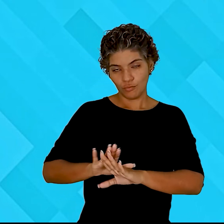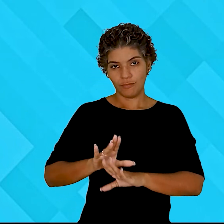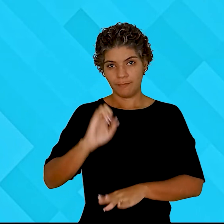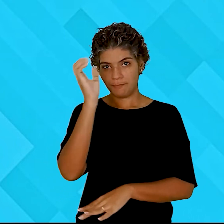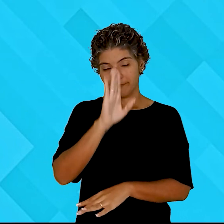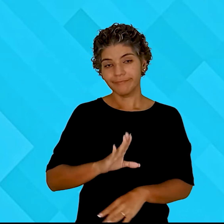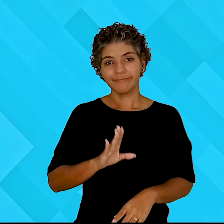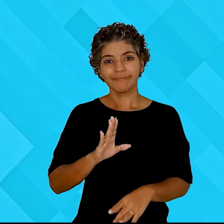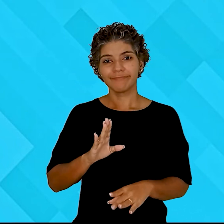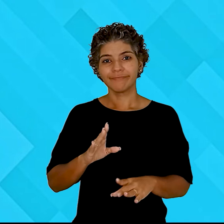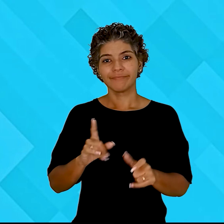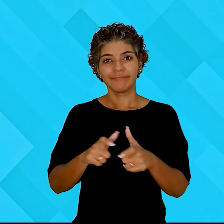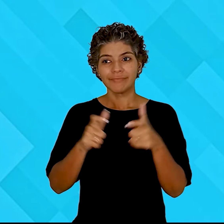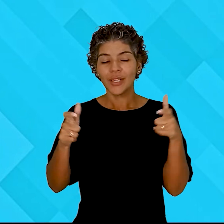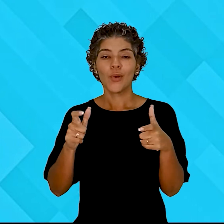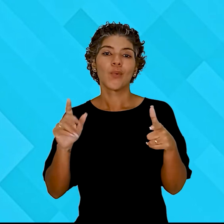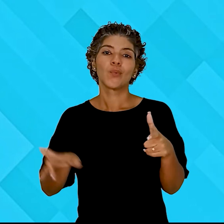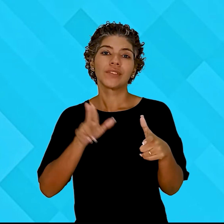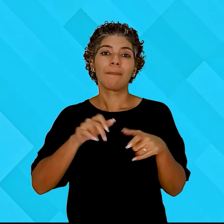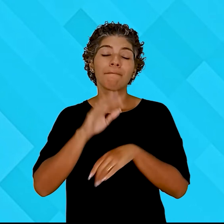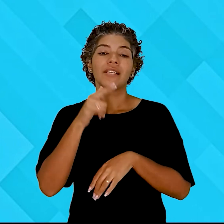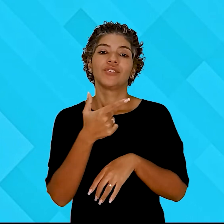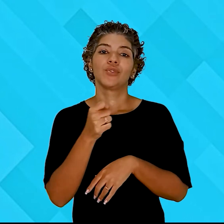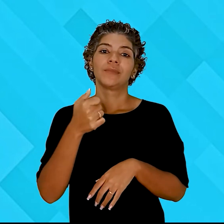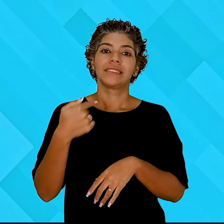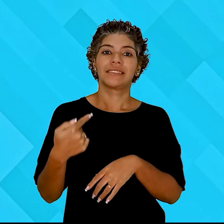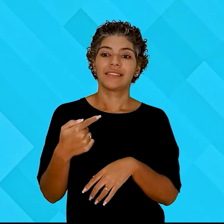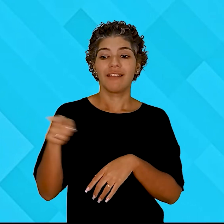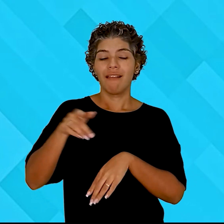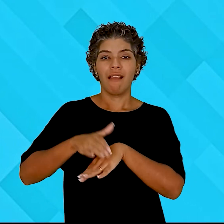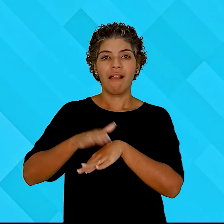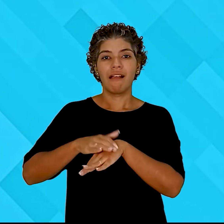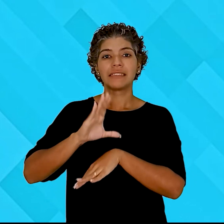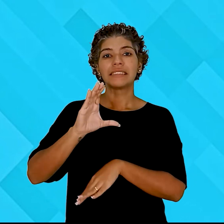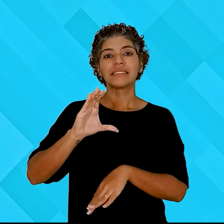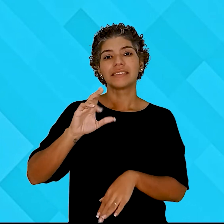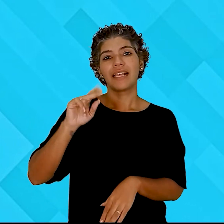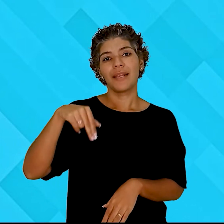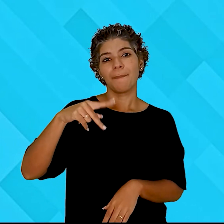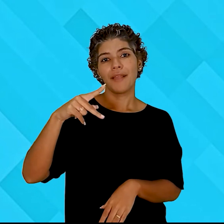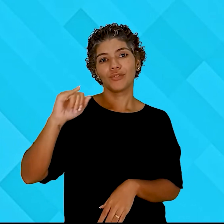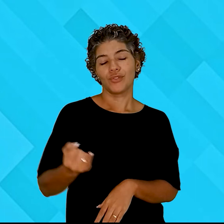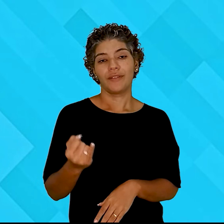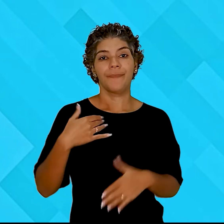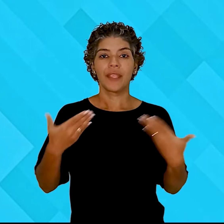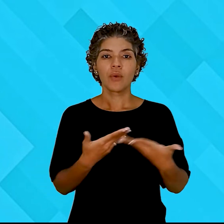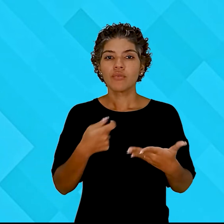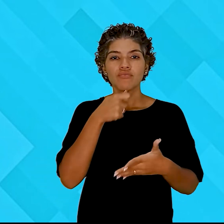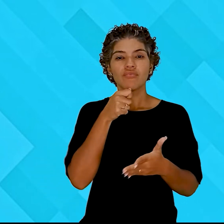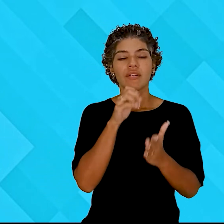utilizado em 2017. Se antes a gente tinha a carteira assinada como principal forma de contratação para produtores culturais